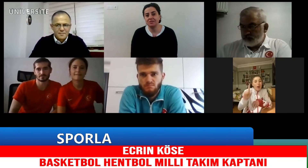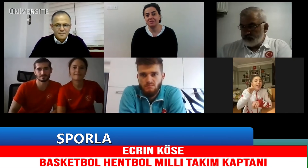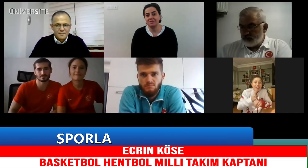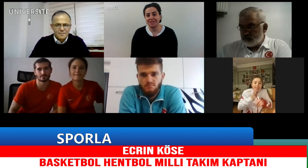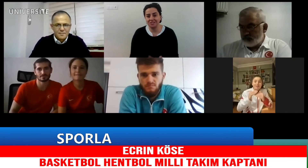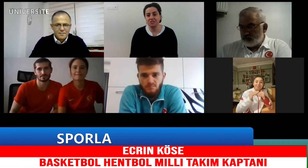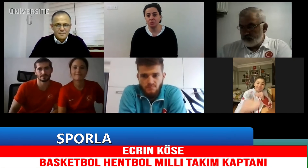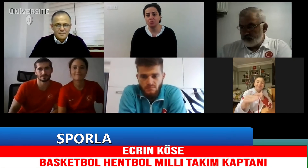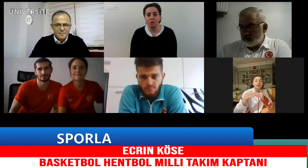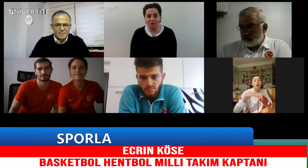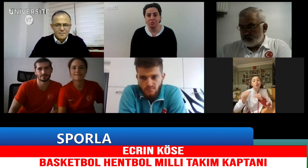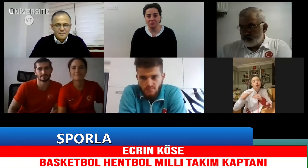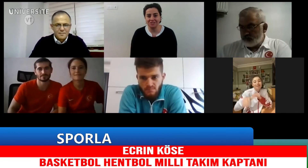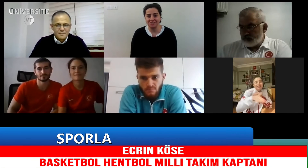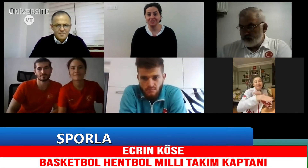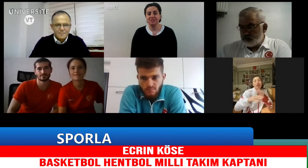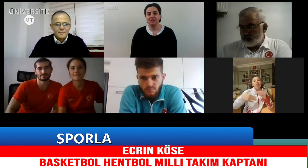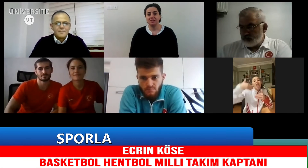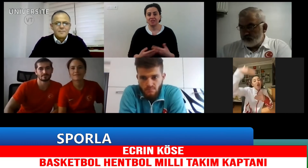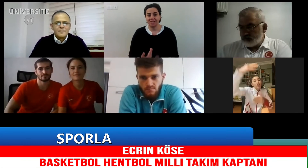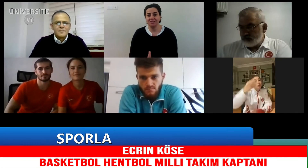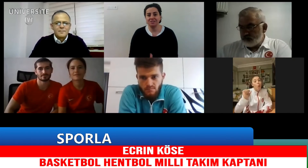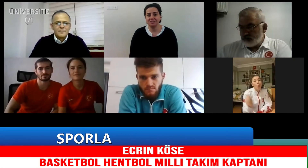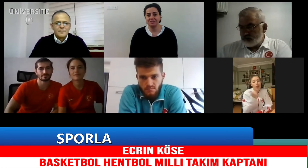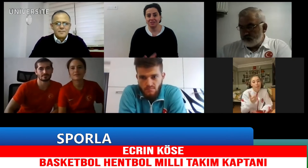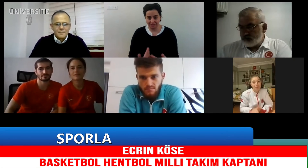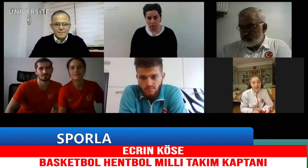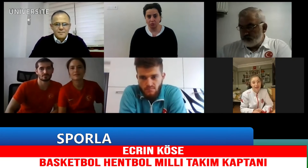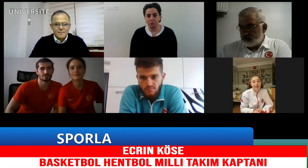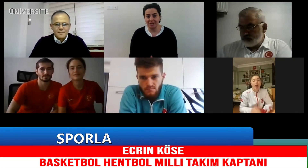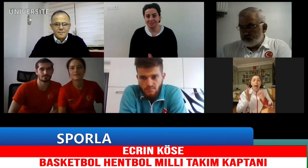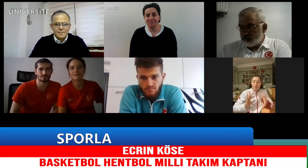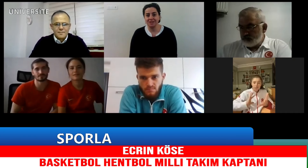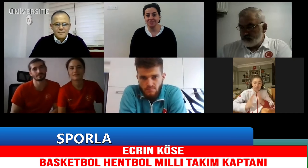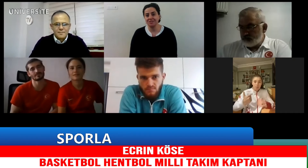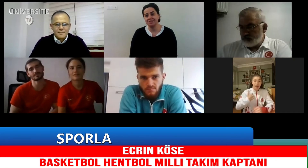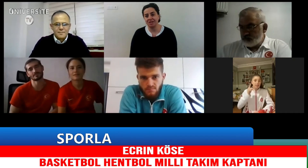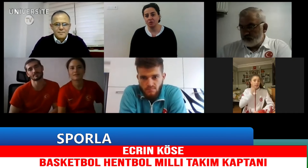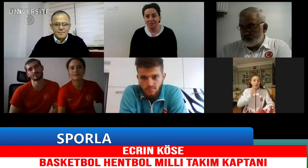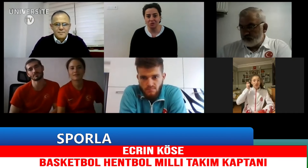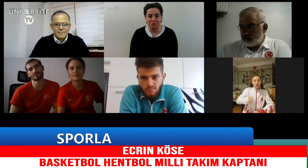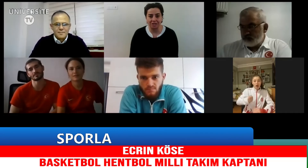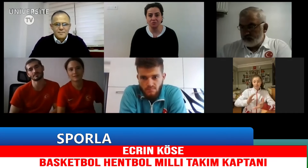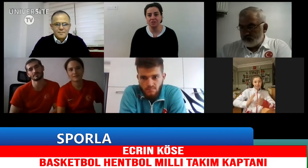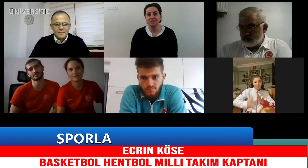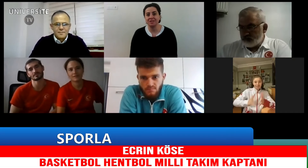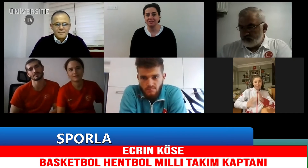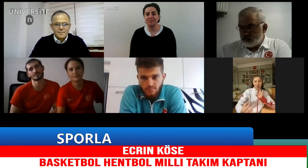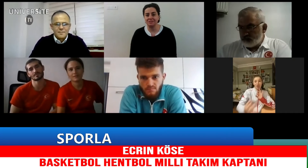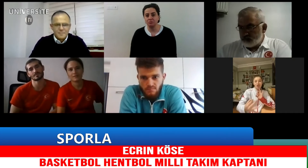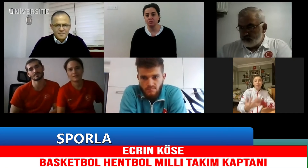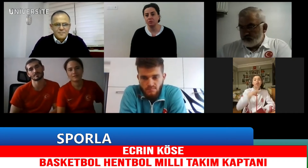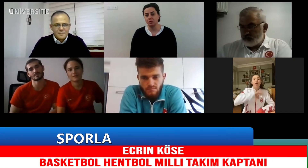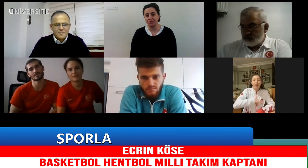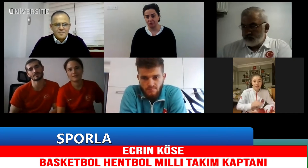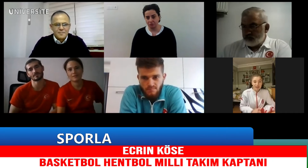aslında iletişim çok önemli olduğu için kendinizin olduğu, kendinizi rahat hissettiğiniz yerde olmak çok değerli. O yüzden de yeni